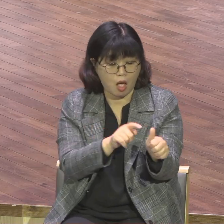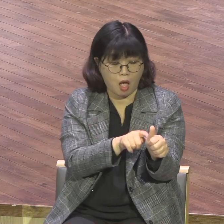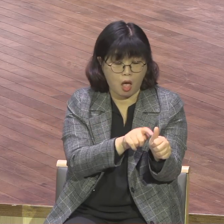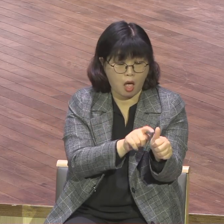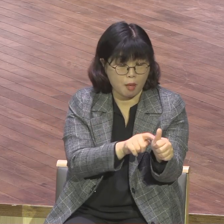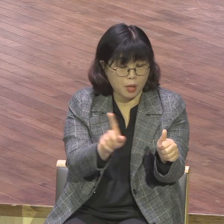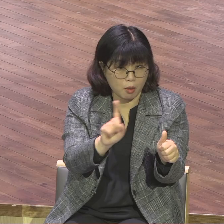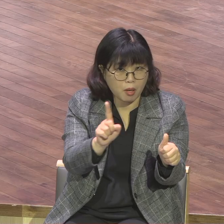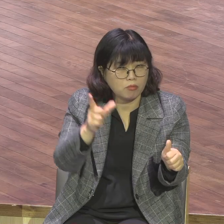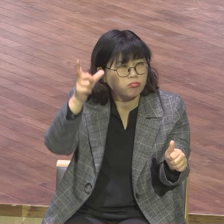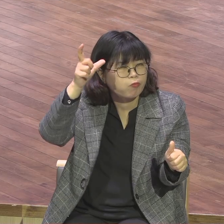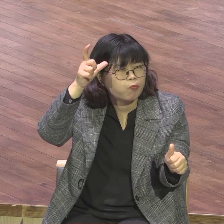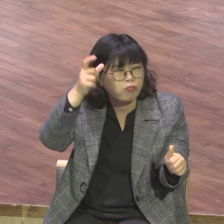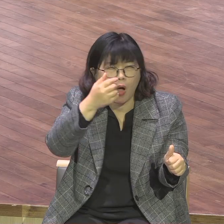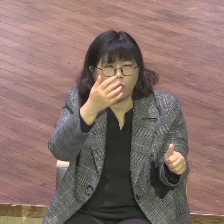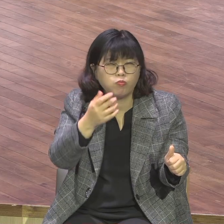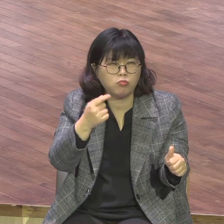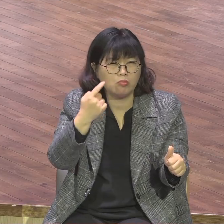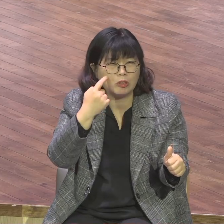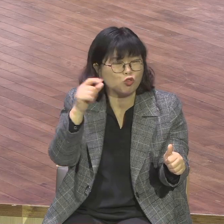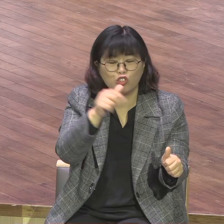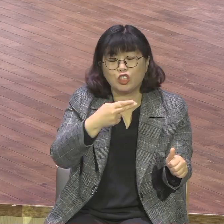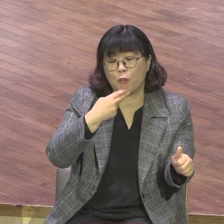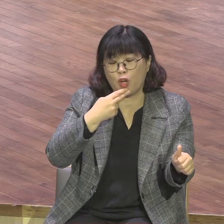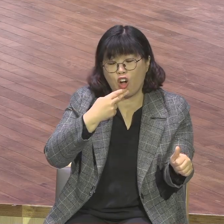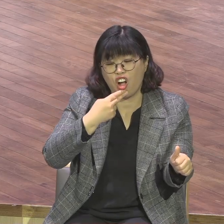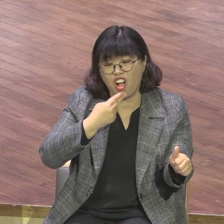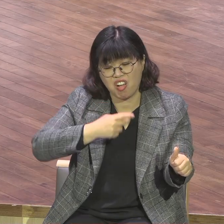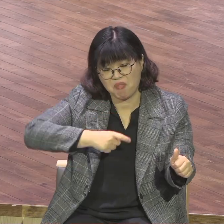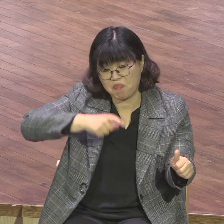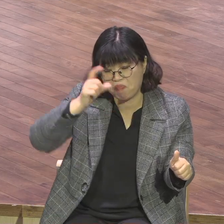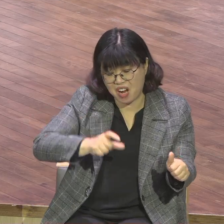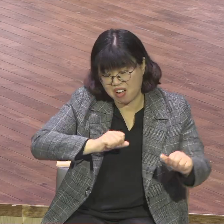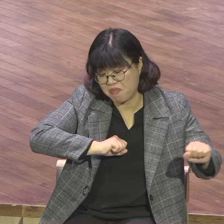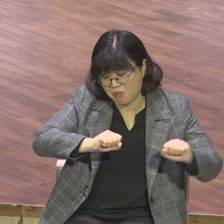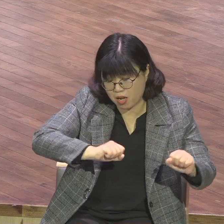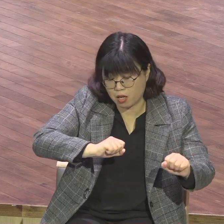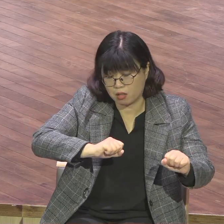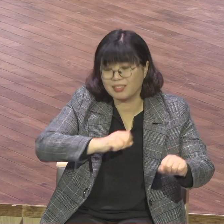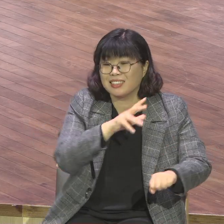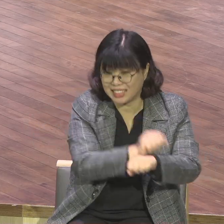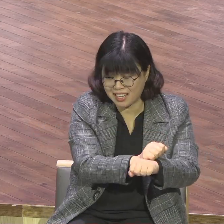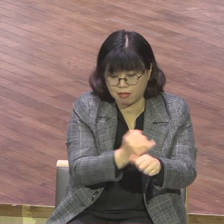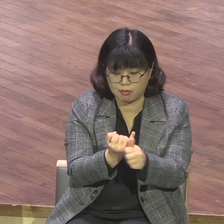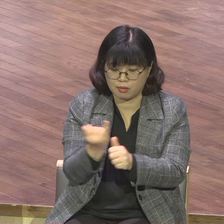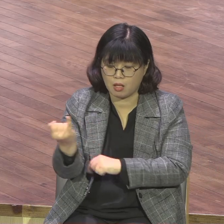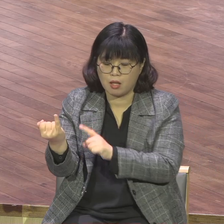무신경적입니다. 반면에 아내는 나비처럼 섬세하고 민감합니다. 민감해요.